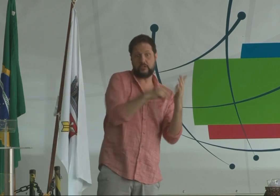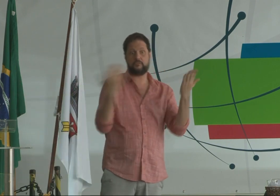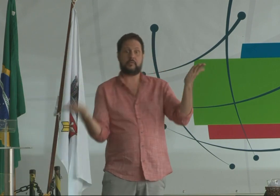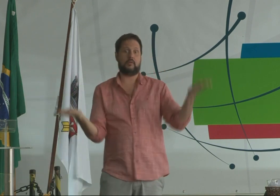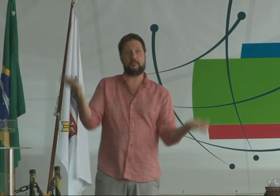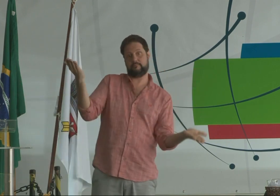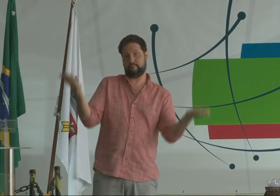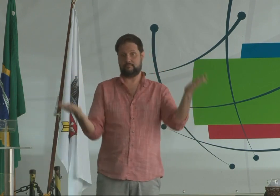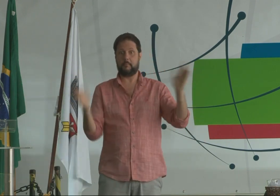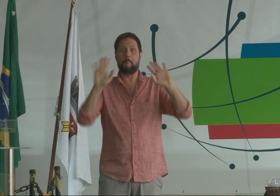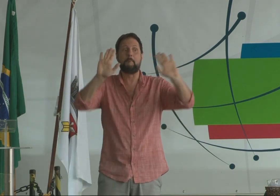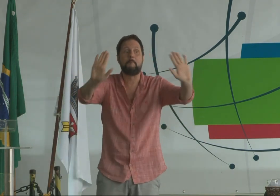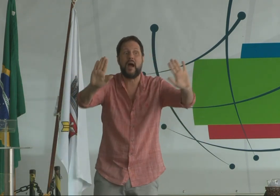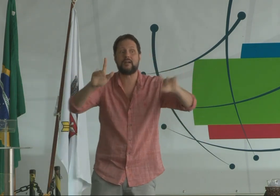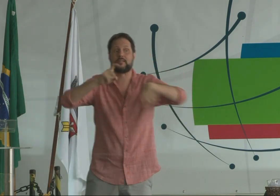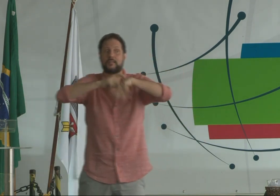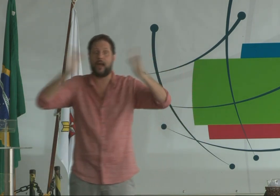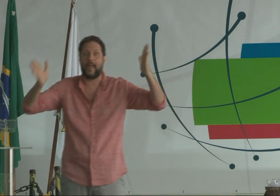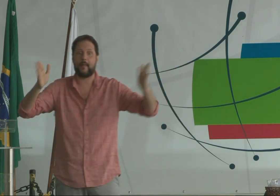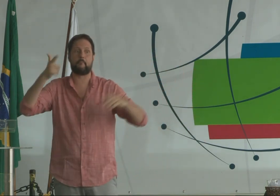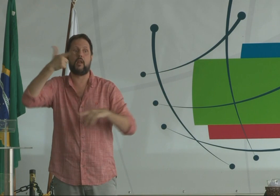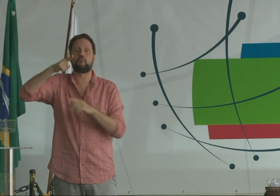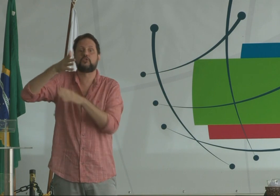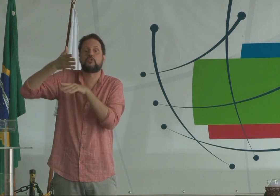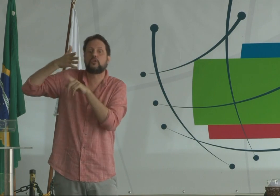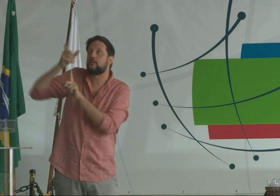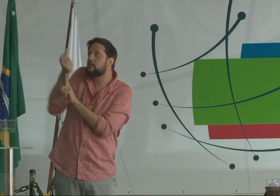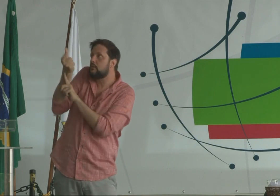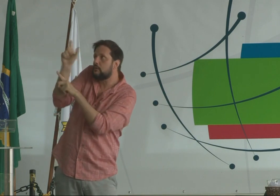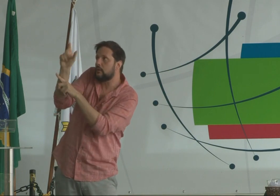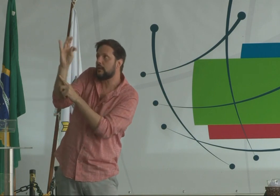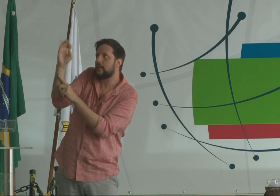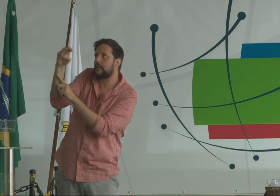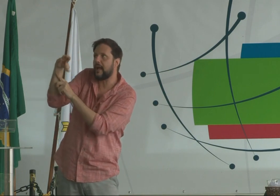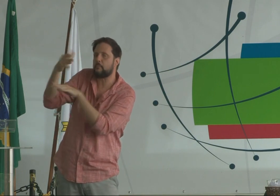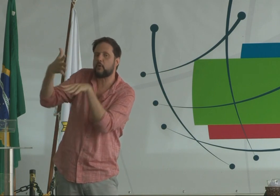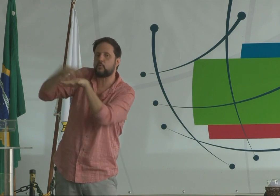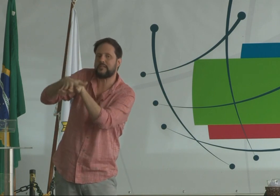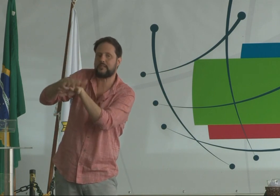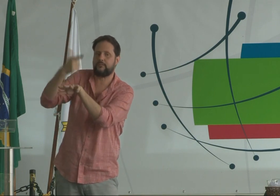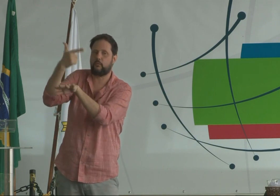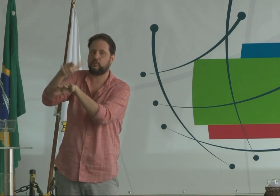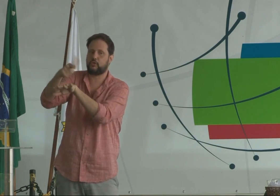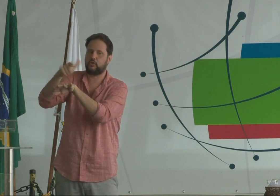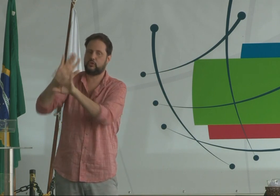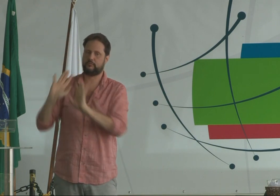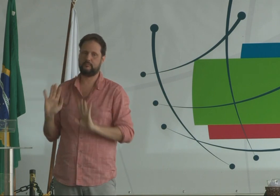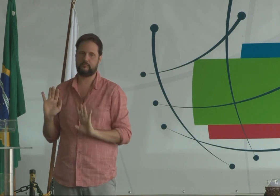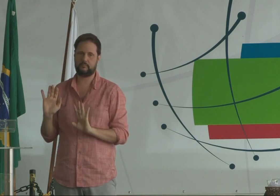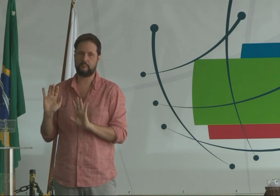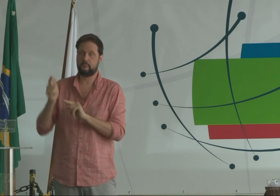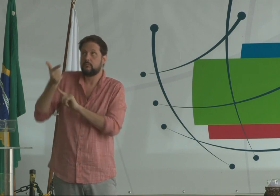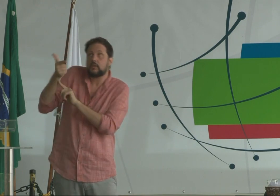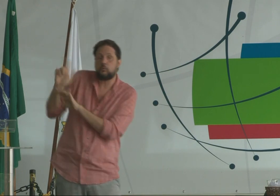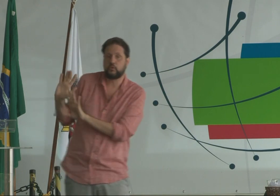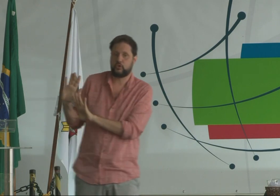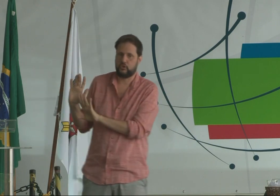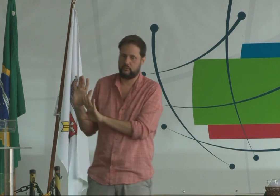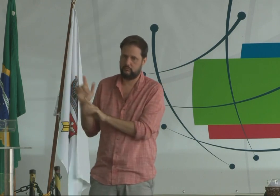que que tinha acontecido, e ela continuar a analisar por esse outro ponto. Mas, por exemplo, como eu não tinha questão da inclusão na minha